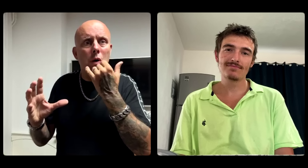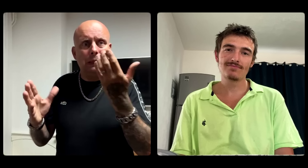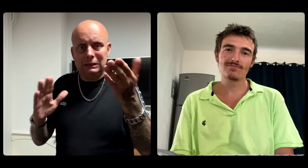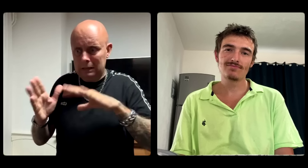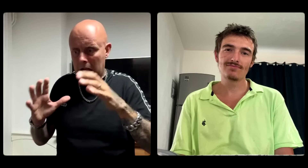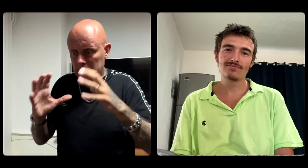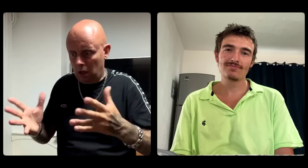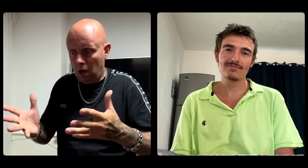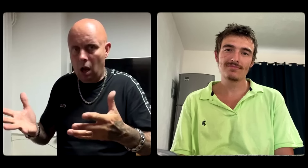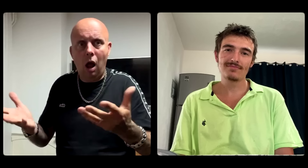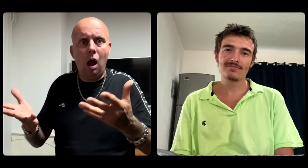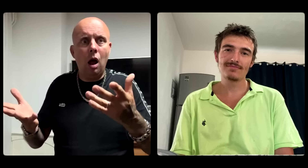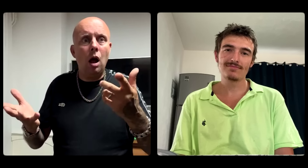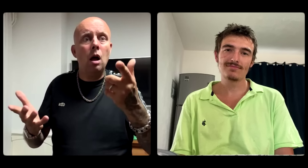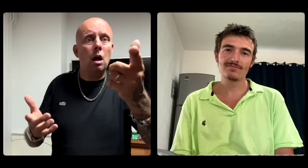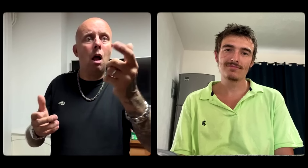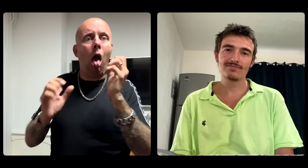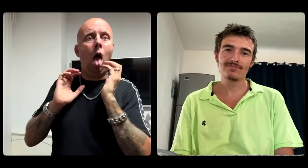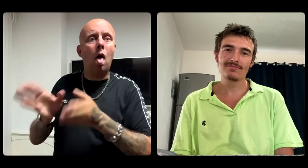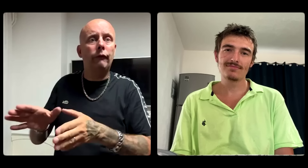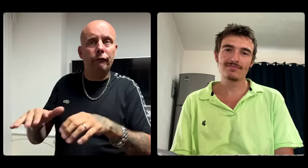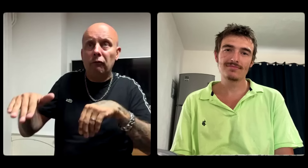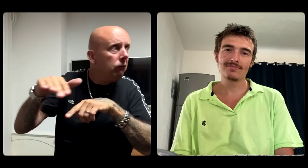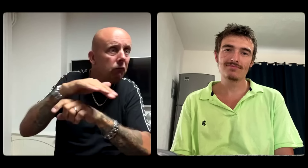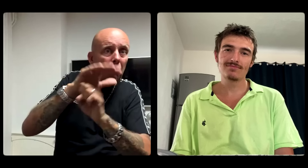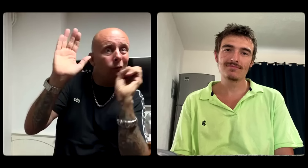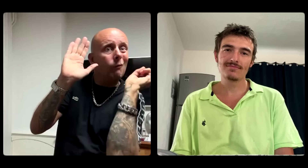Dat was fucking grappig.